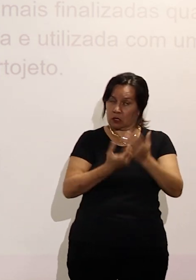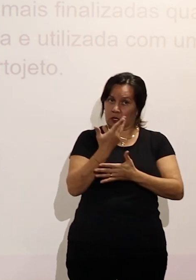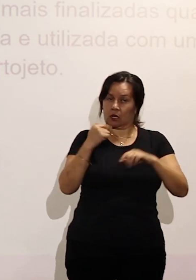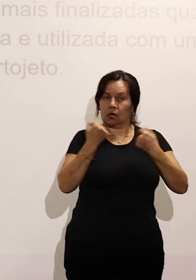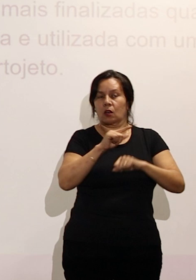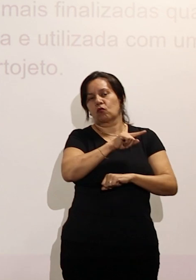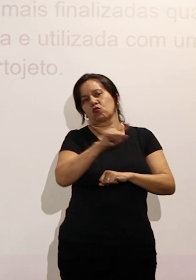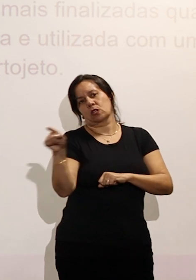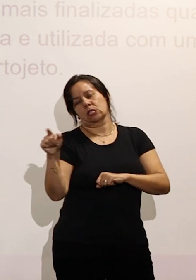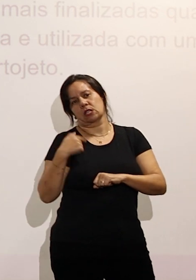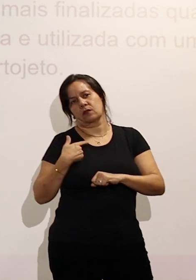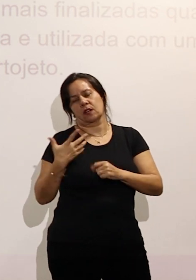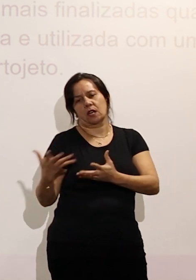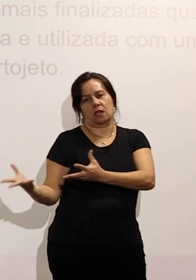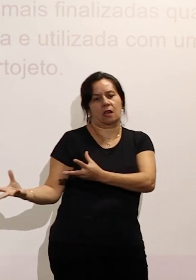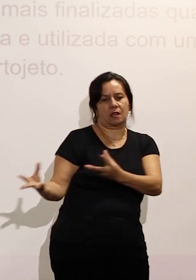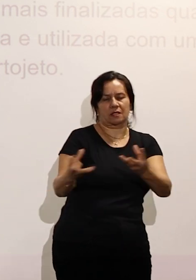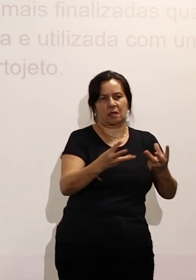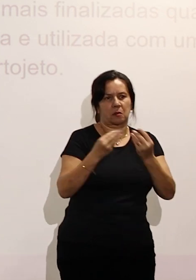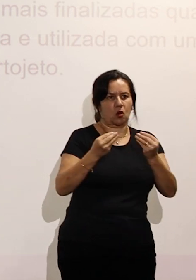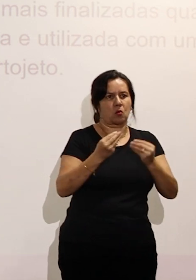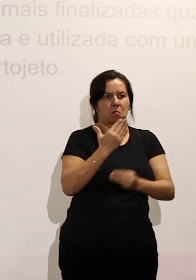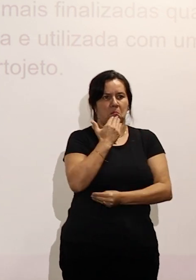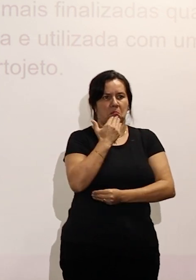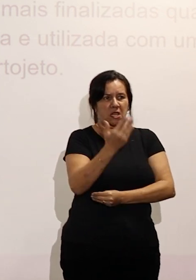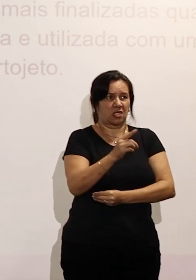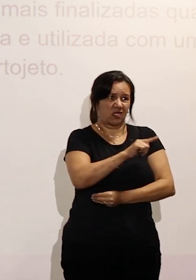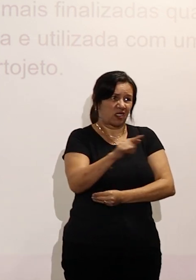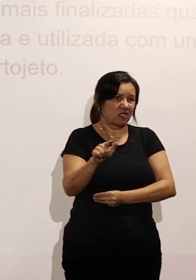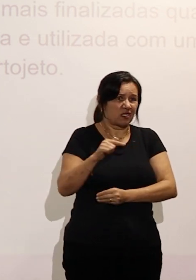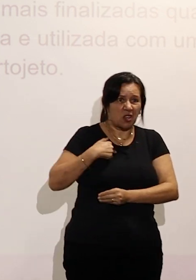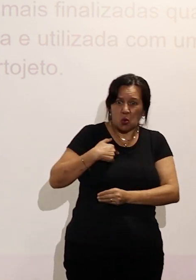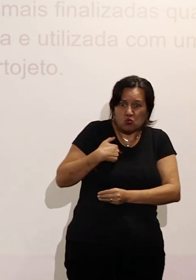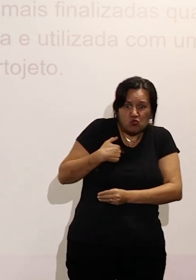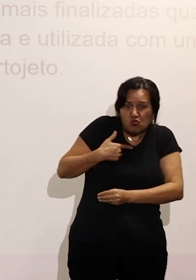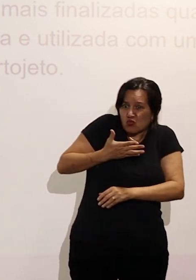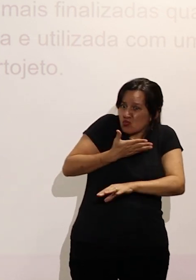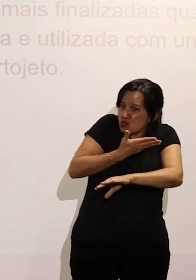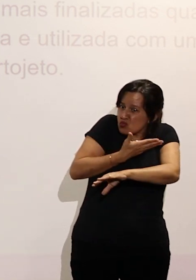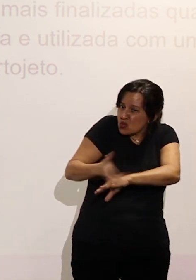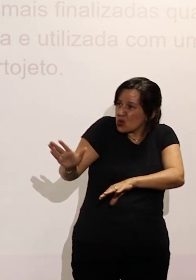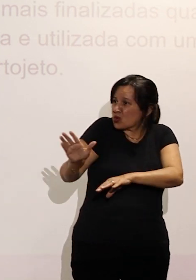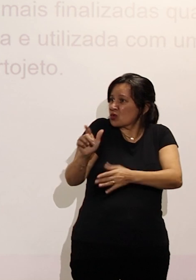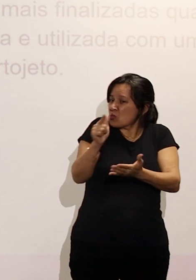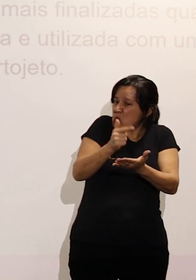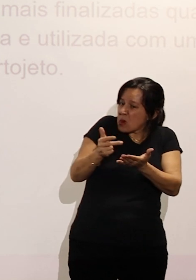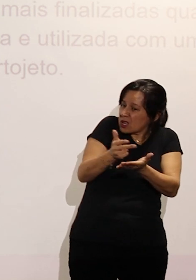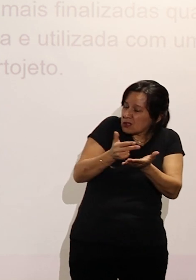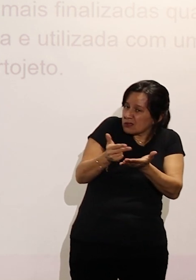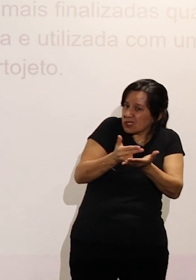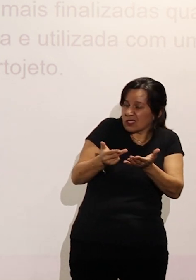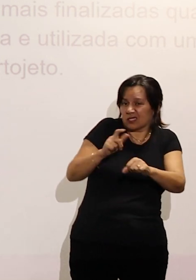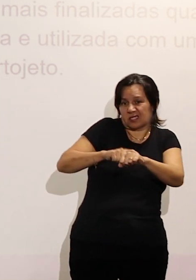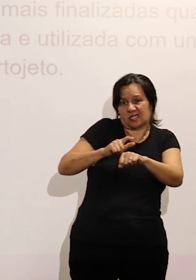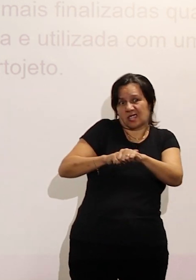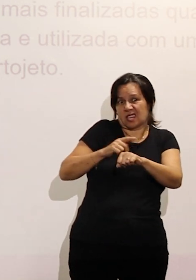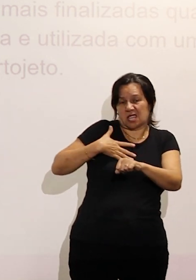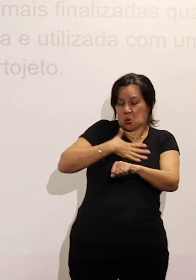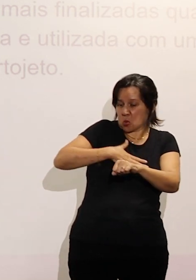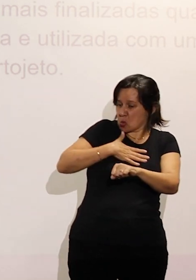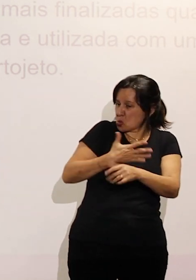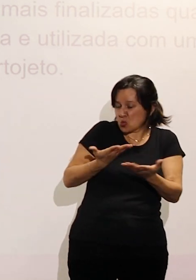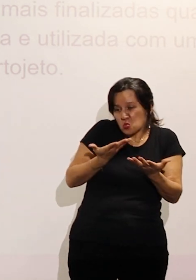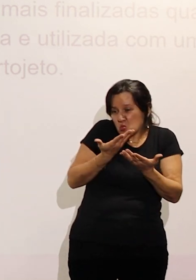você vai receber uma demanda que muitas vezes não é o que você está acostumado a desenhar na sua hora vaga, que você gosta. Então, quando